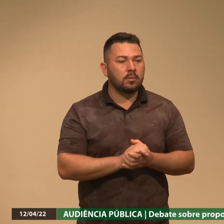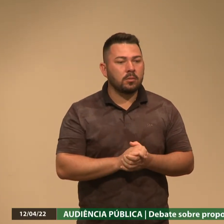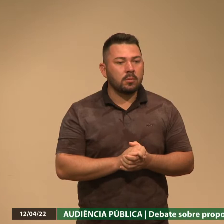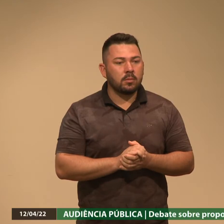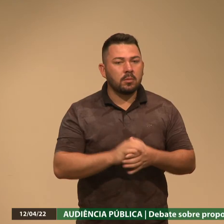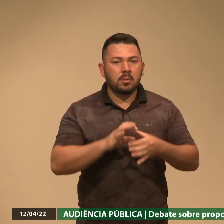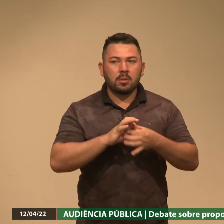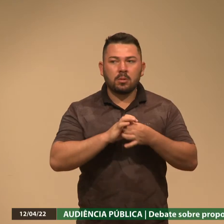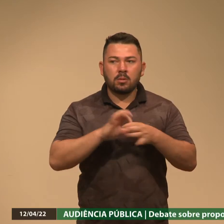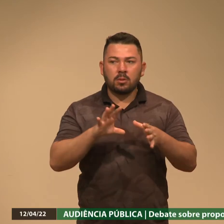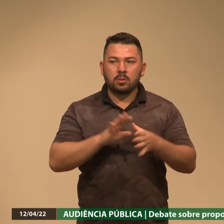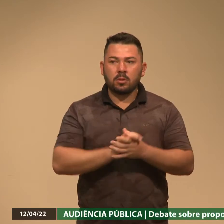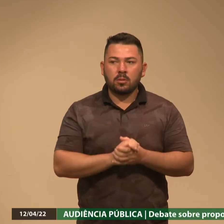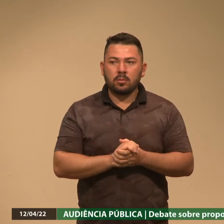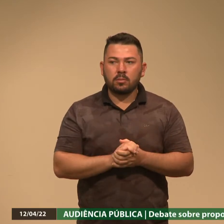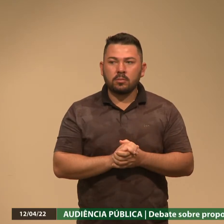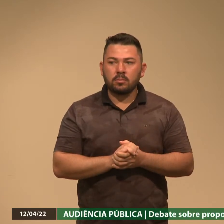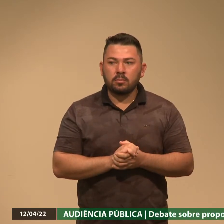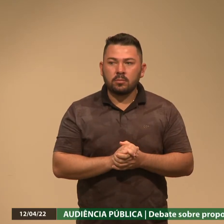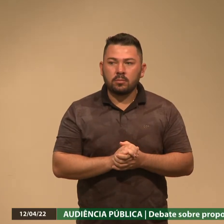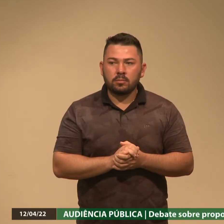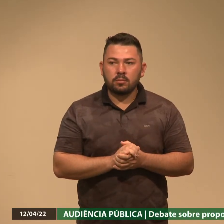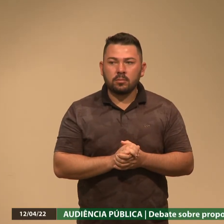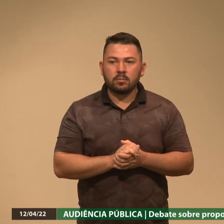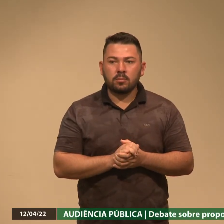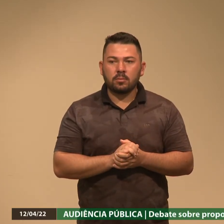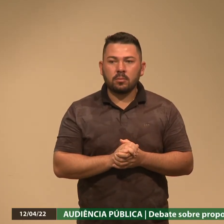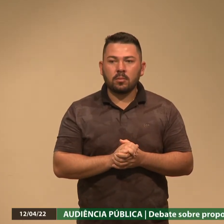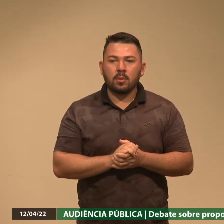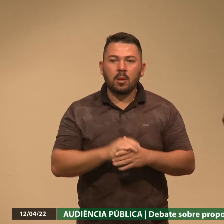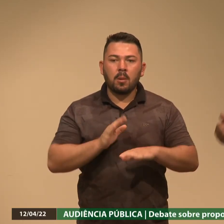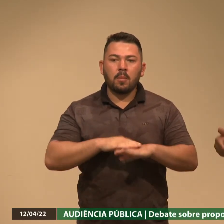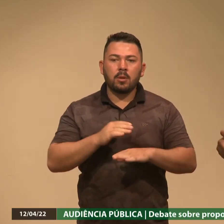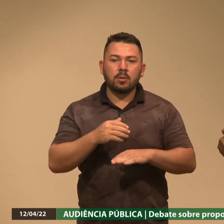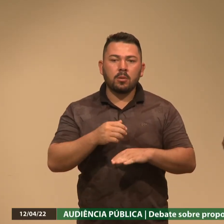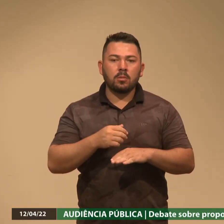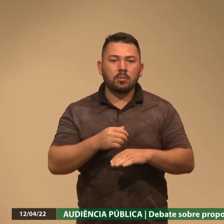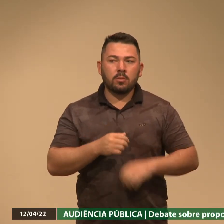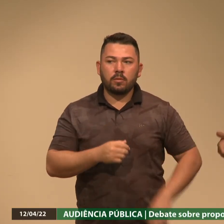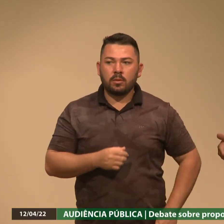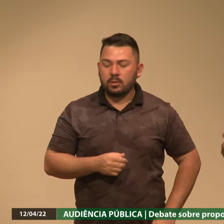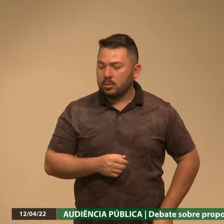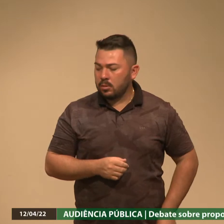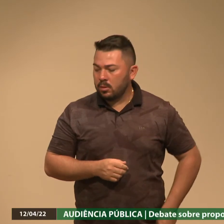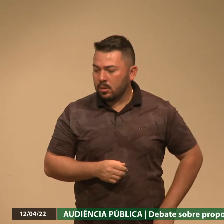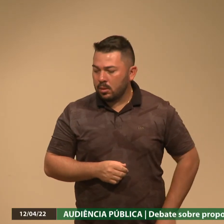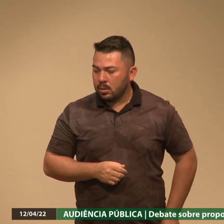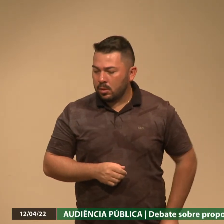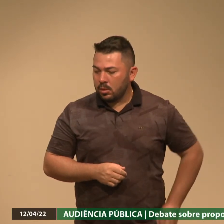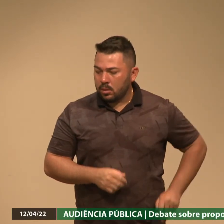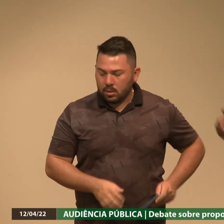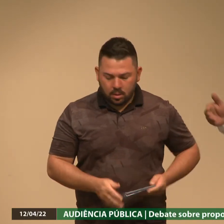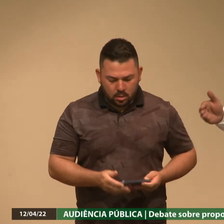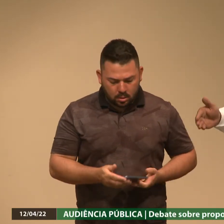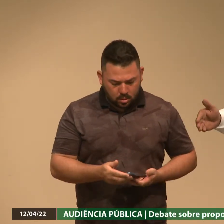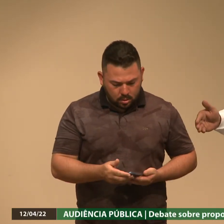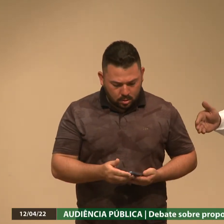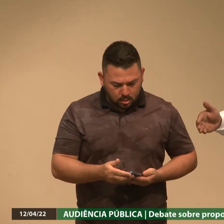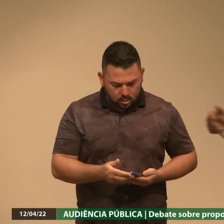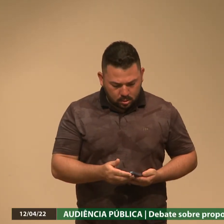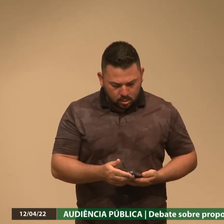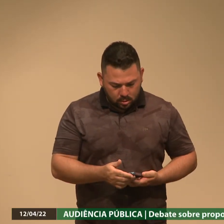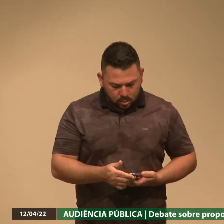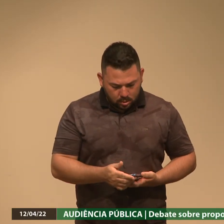deixar mais uma vez faço questão agora deixar mais uma volta mais uma vez aberta a possibilidade de quem quer fazer uso da palavra